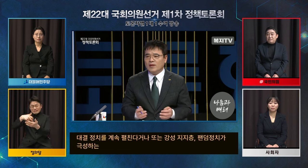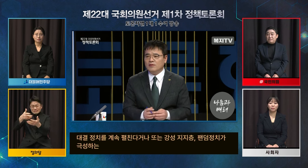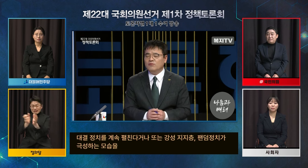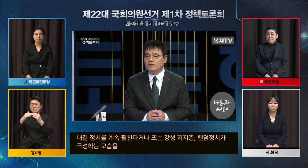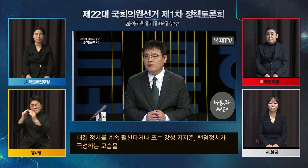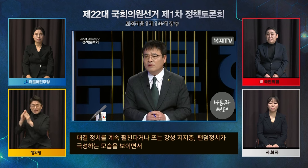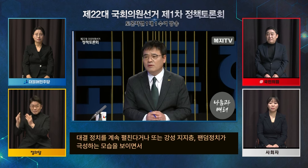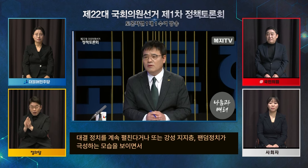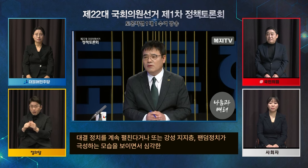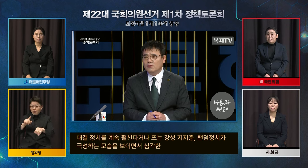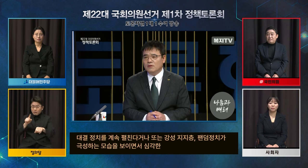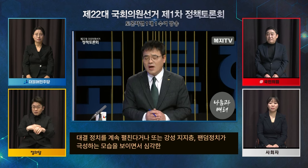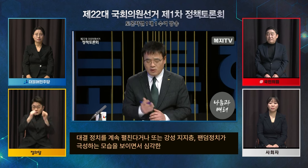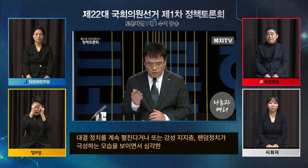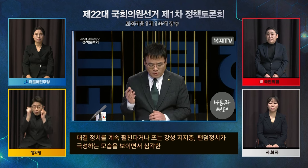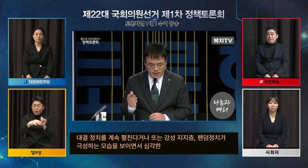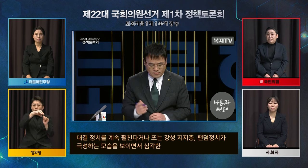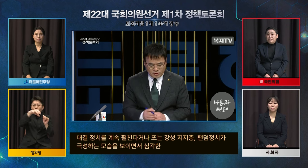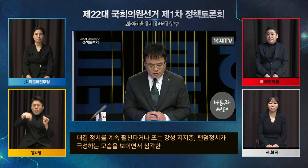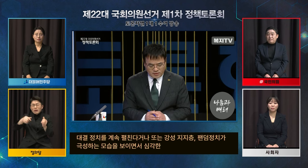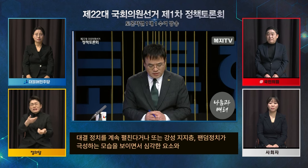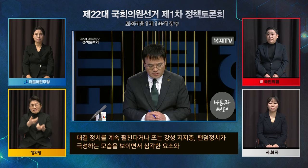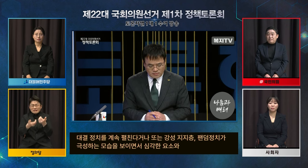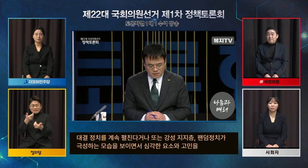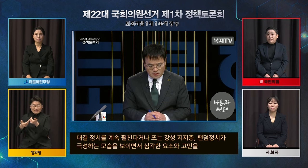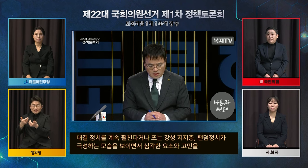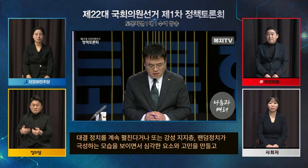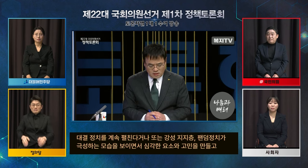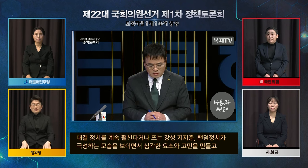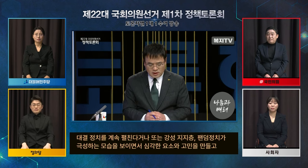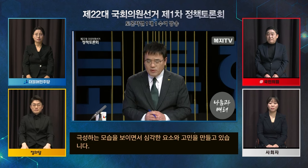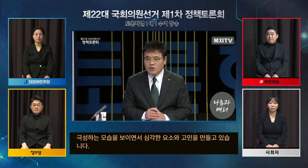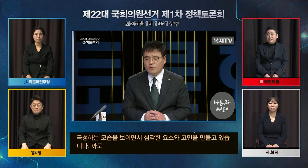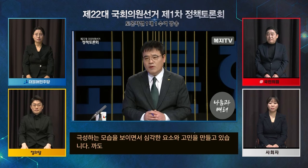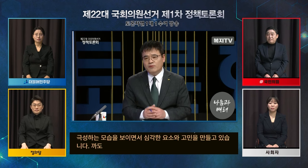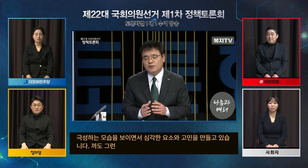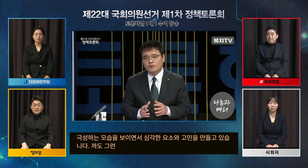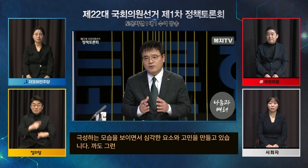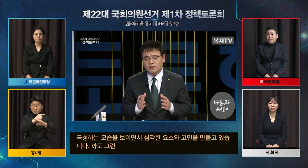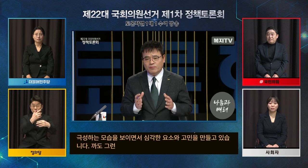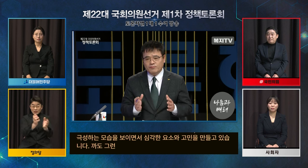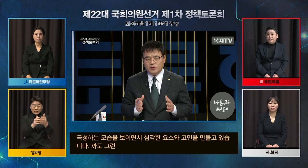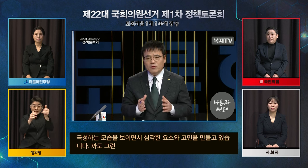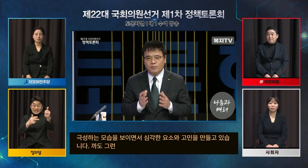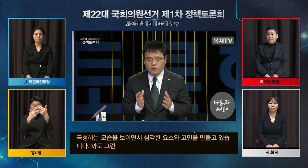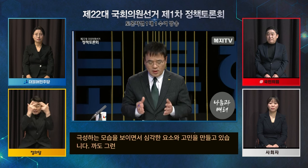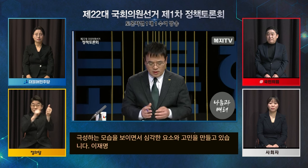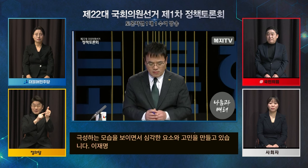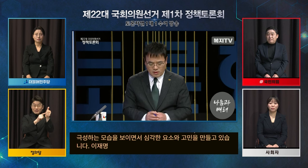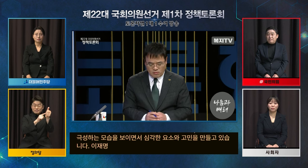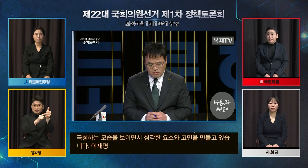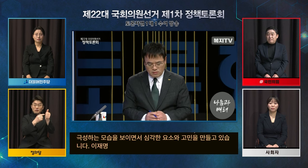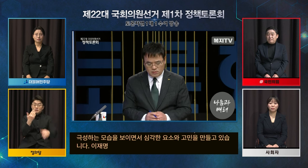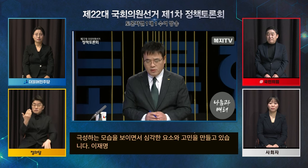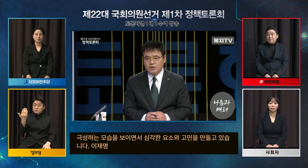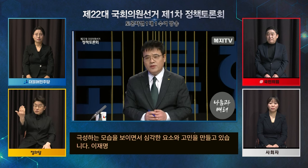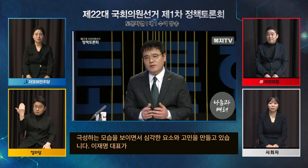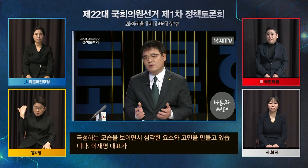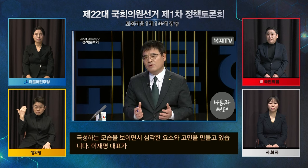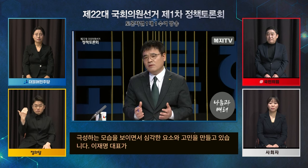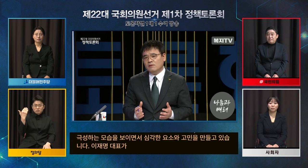요소와 고민을 만들고 있어요. 아까도 그런 말씀 드렸지만 이재명 대표가 불제품 특권을 포기하겠다고 했고